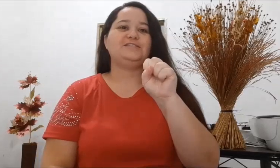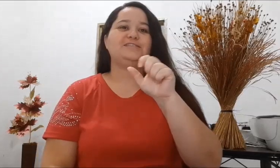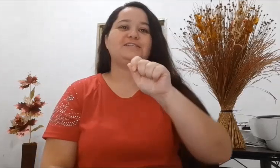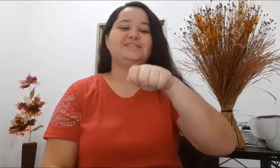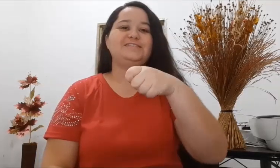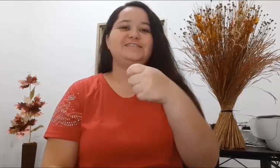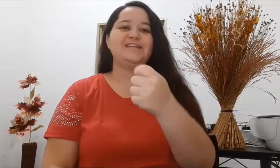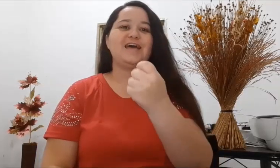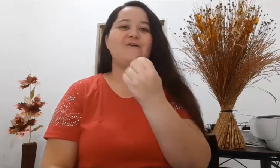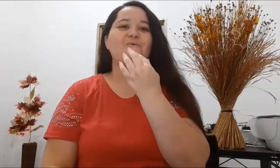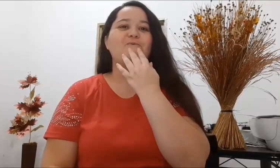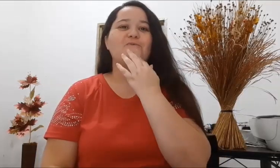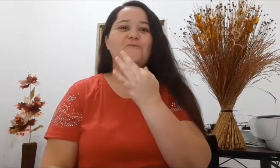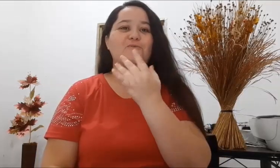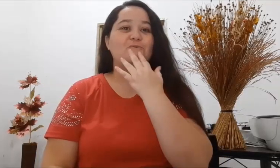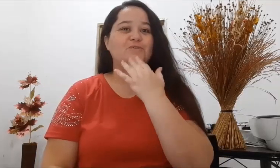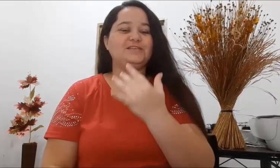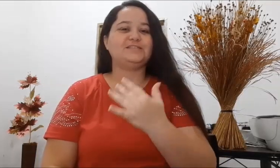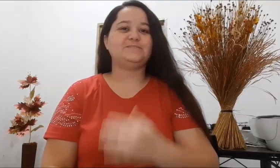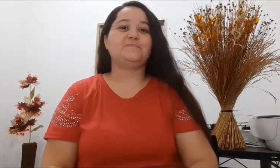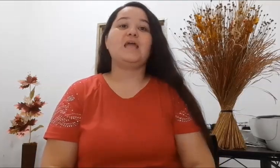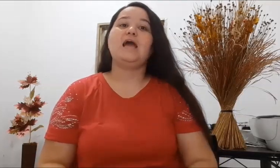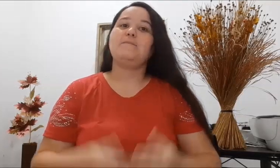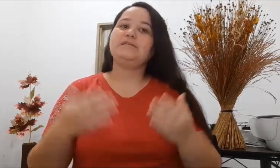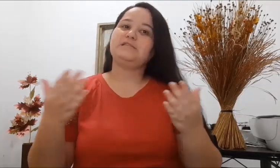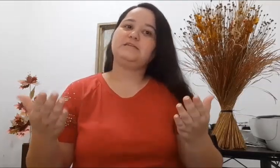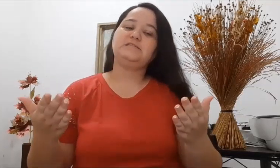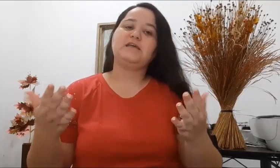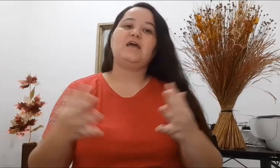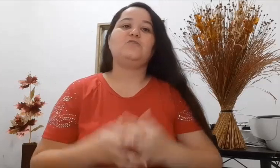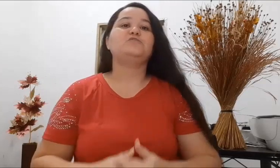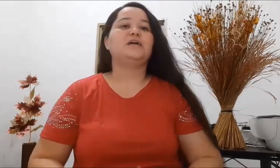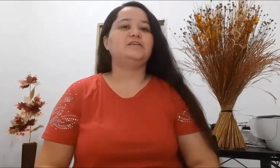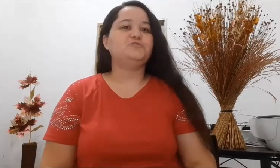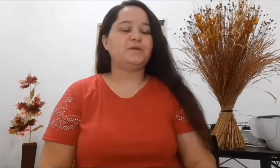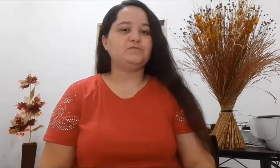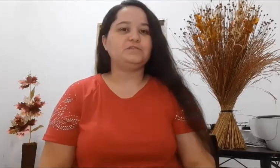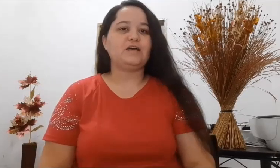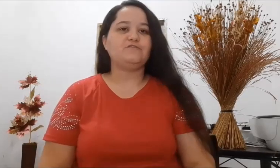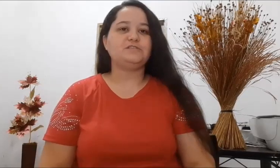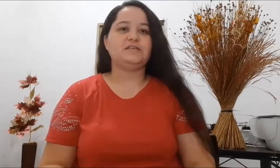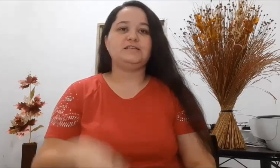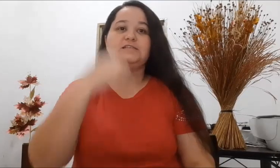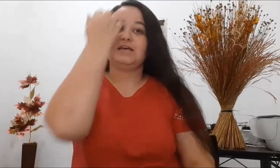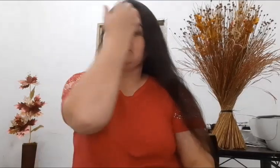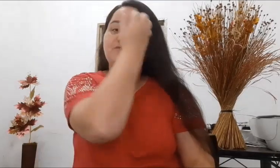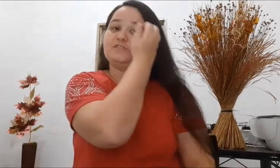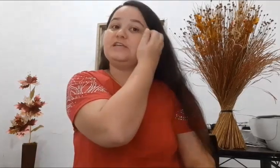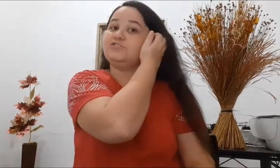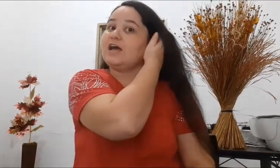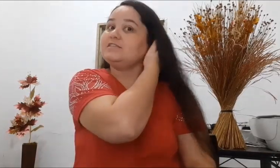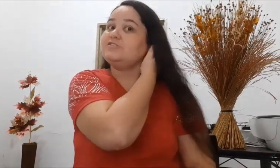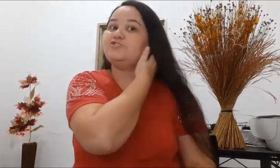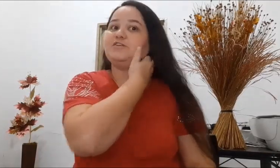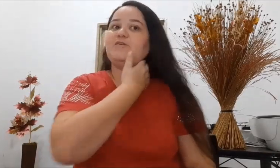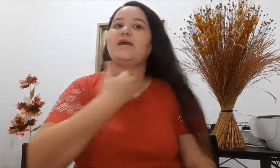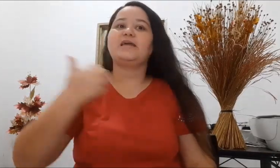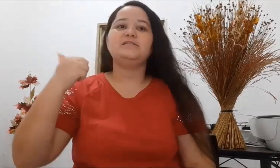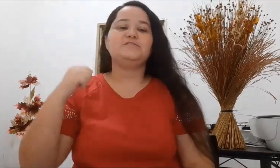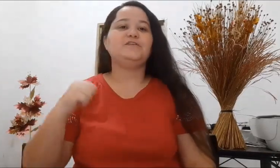cores, sinal cores. Mas antes, eu gostaria de perguntar a vocês se vocês já assistiram aqueles